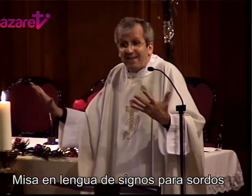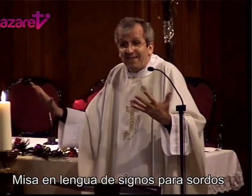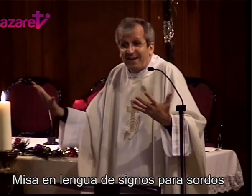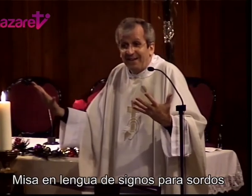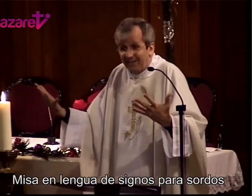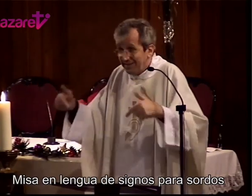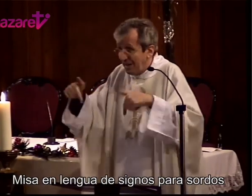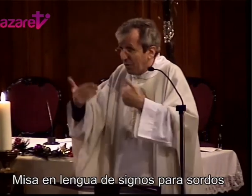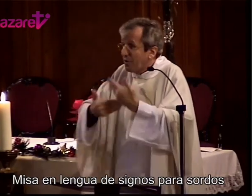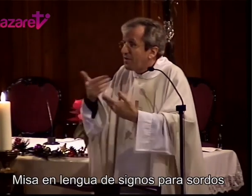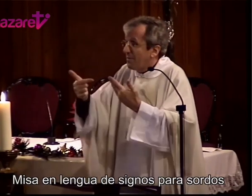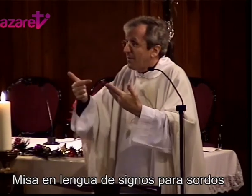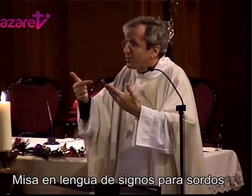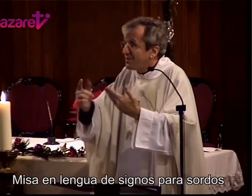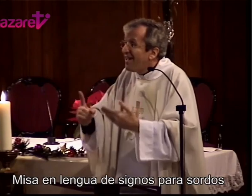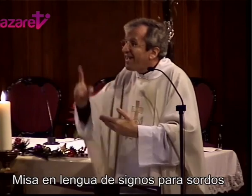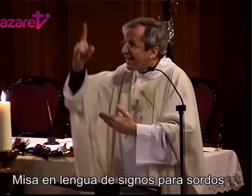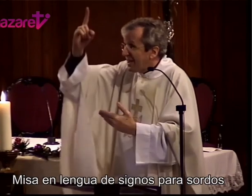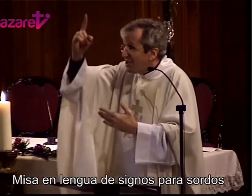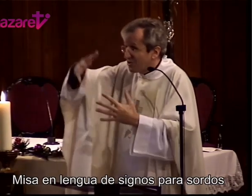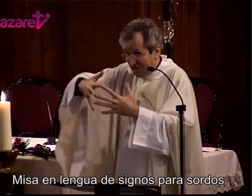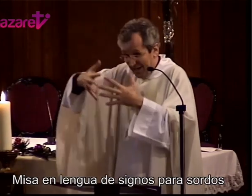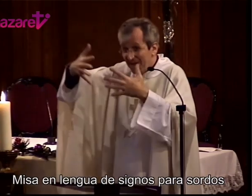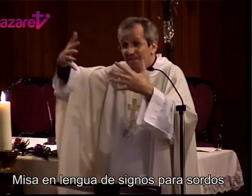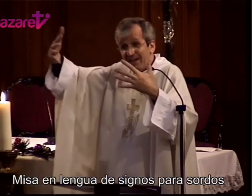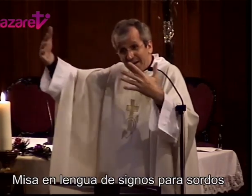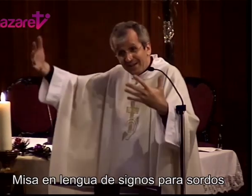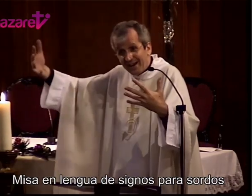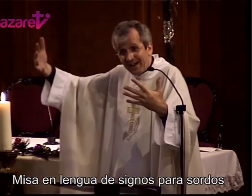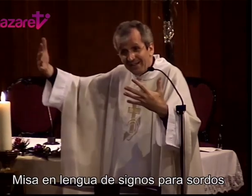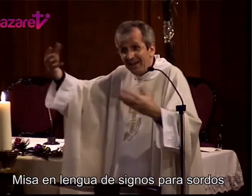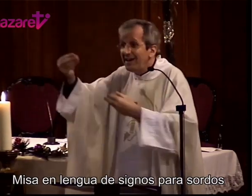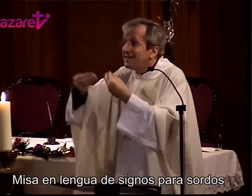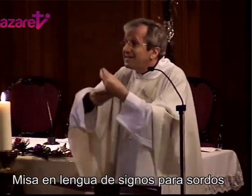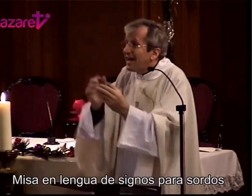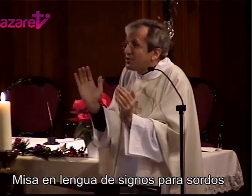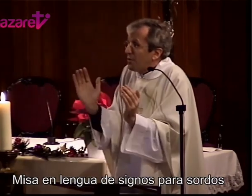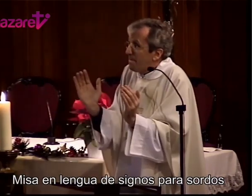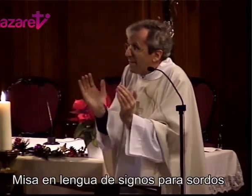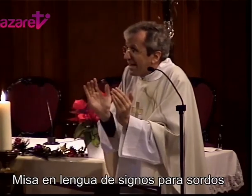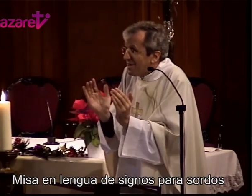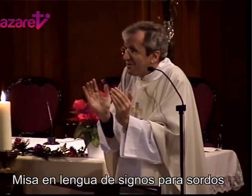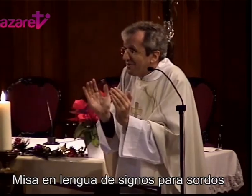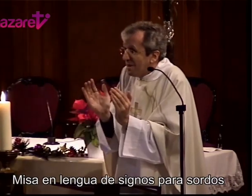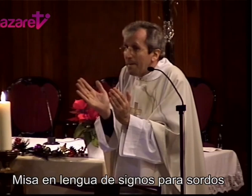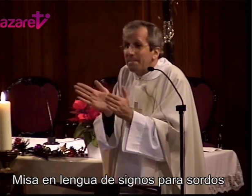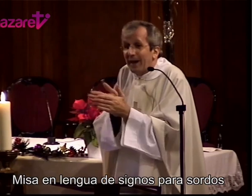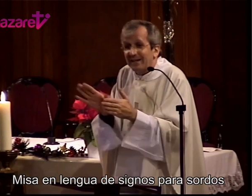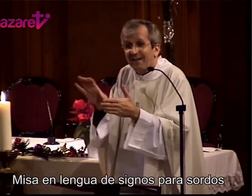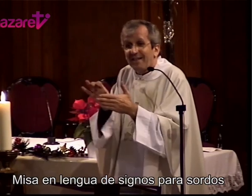grandeza de lo que hoy celebramos? Que Dios, infinitamente grande, se ha hecho pequeño para estar